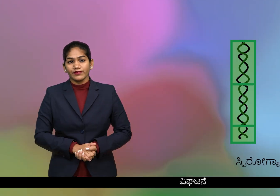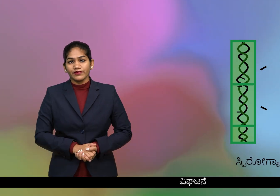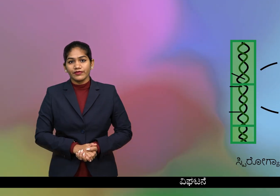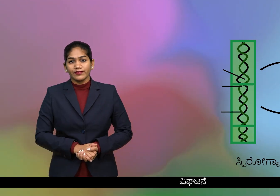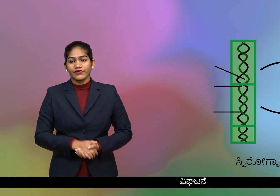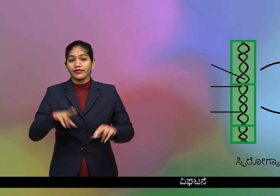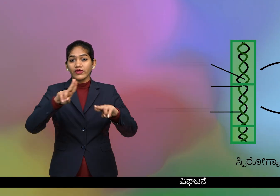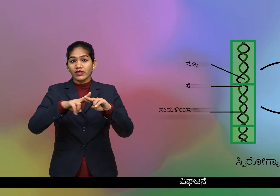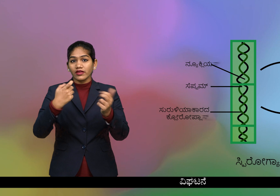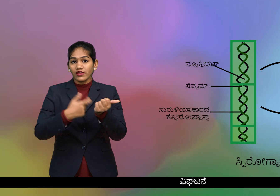ವಿಘಟನೆ,